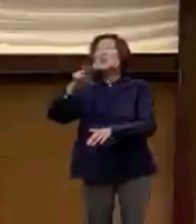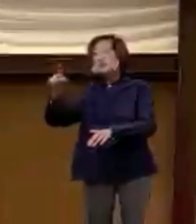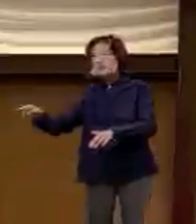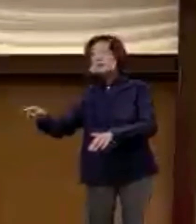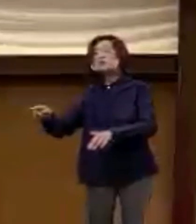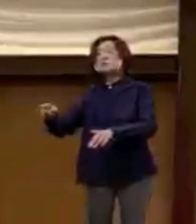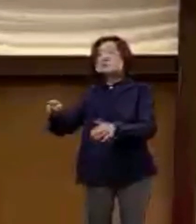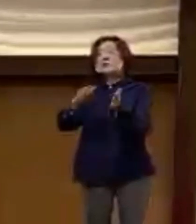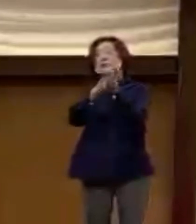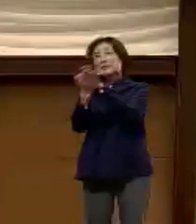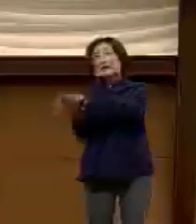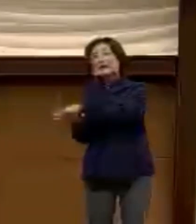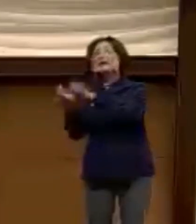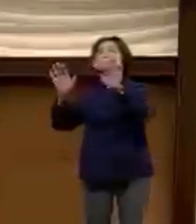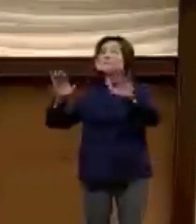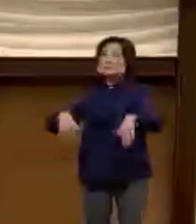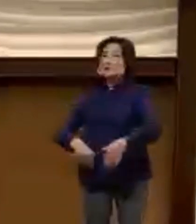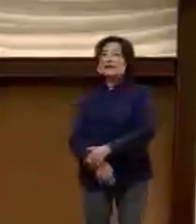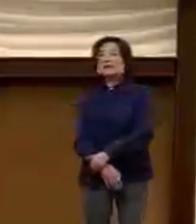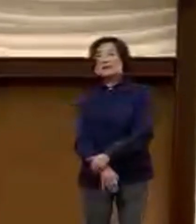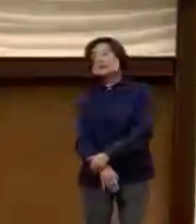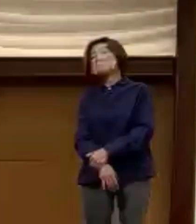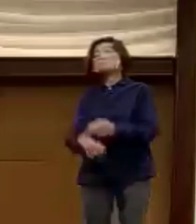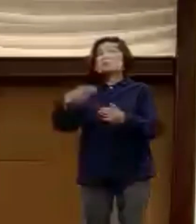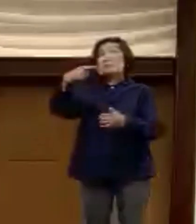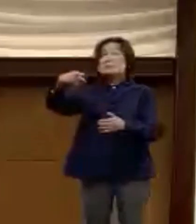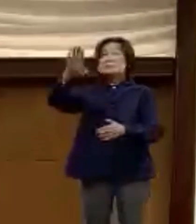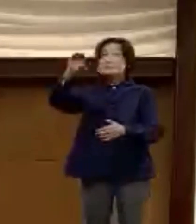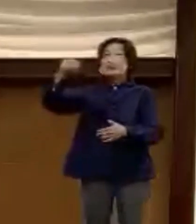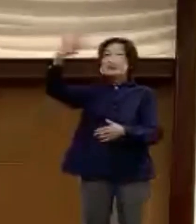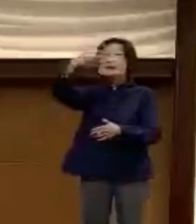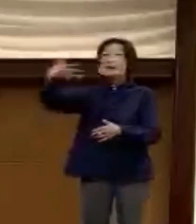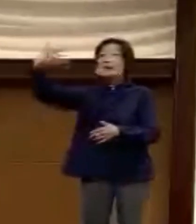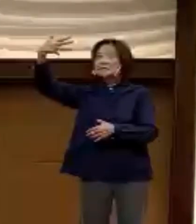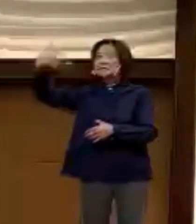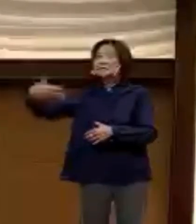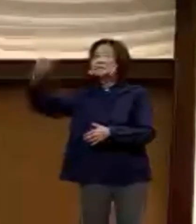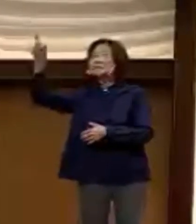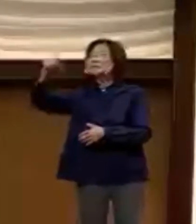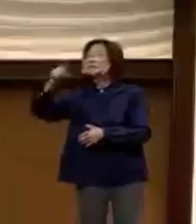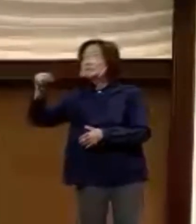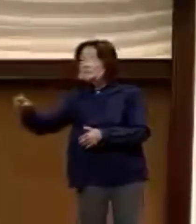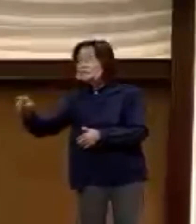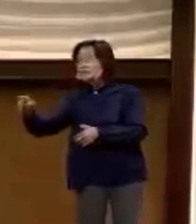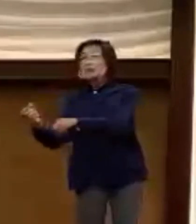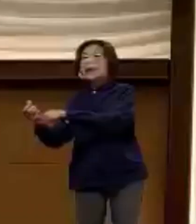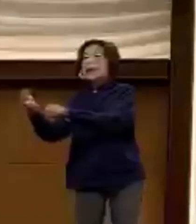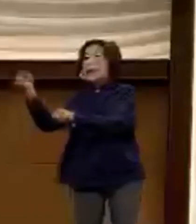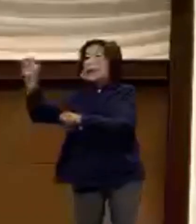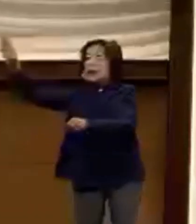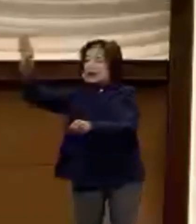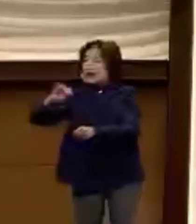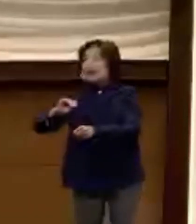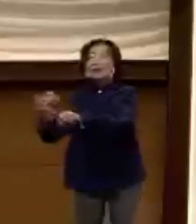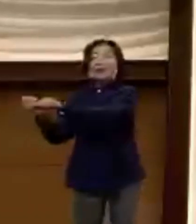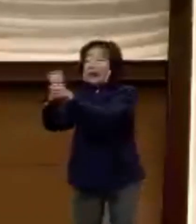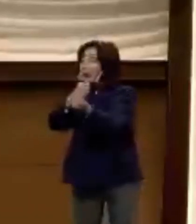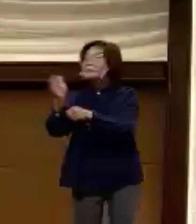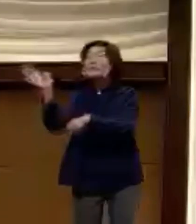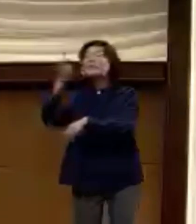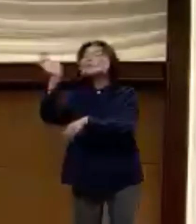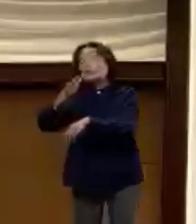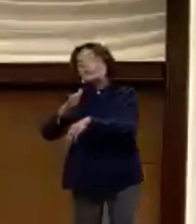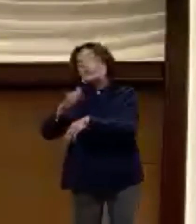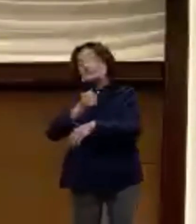方々が亡くなっています。1万8000人です。変 帰ってこない命です。救えた